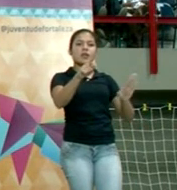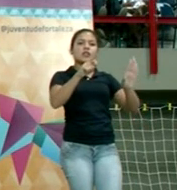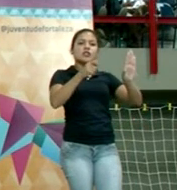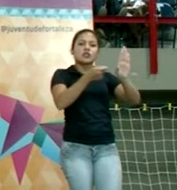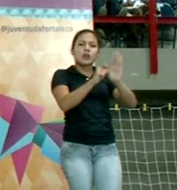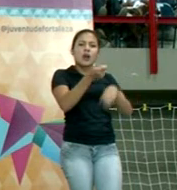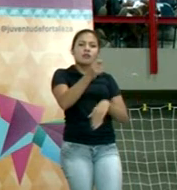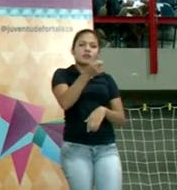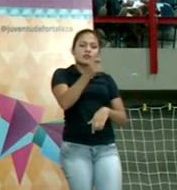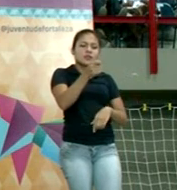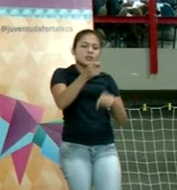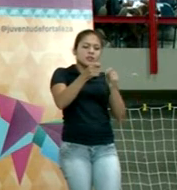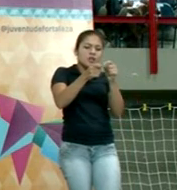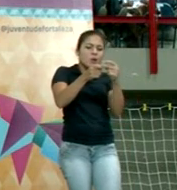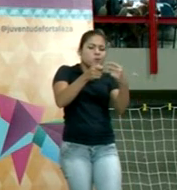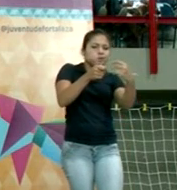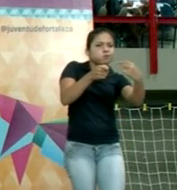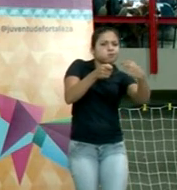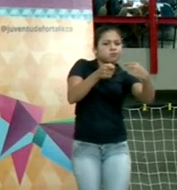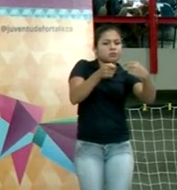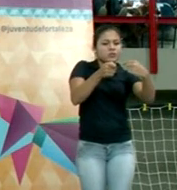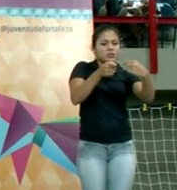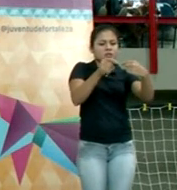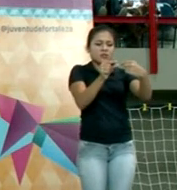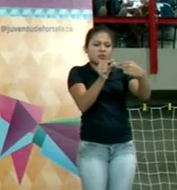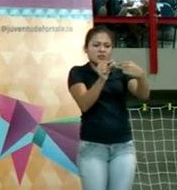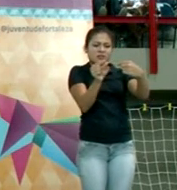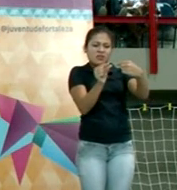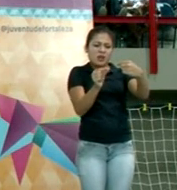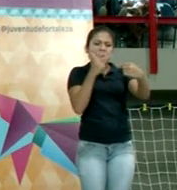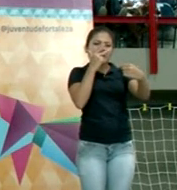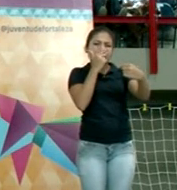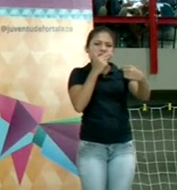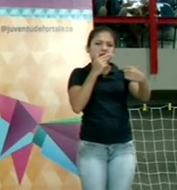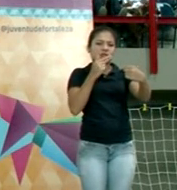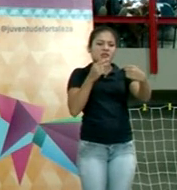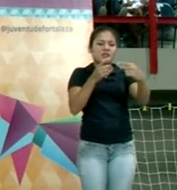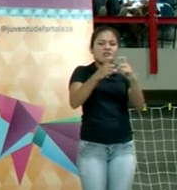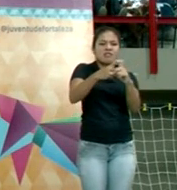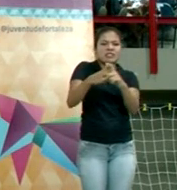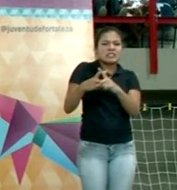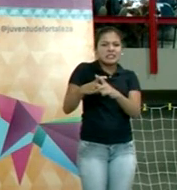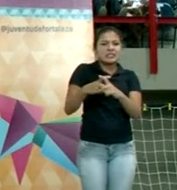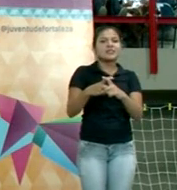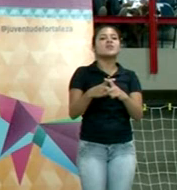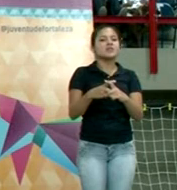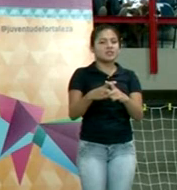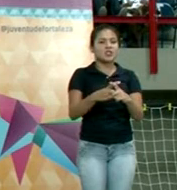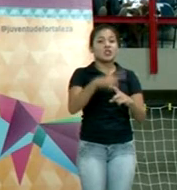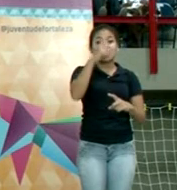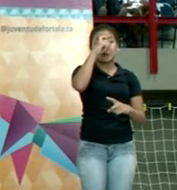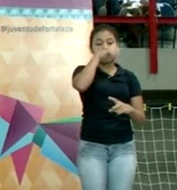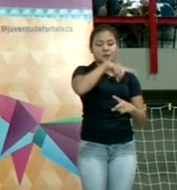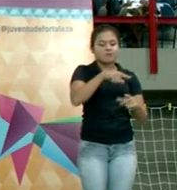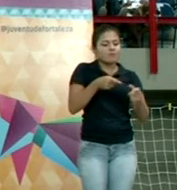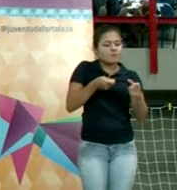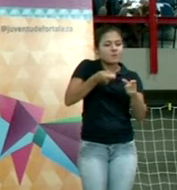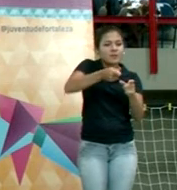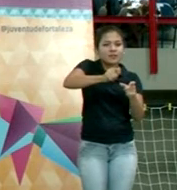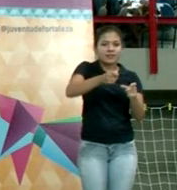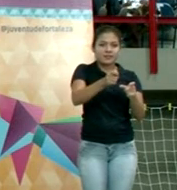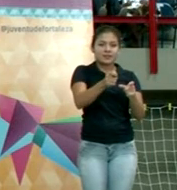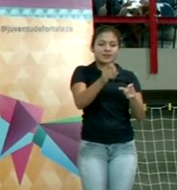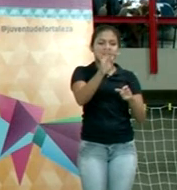ponta grossa assim, e ela tem 4 códigos, né? Que é para uma fechadura mais invocada assim. A